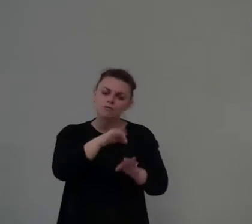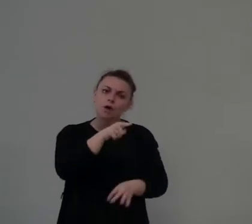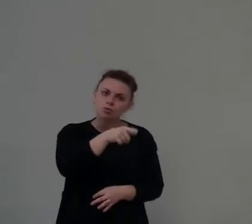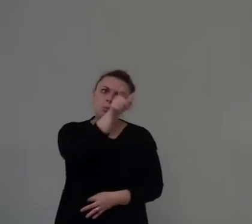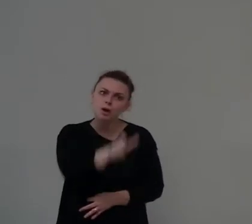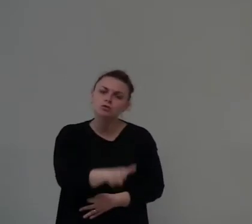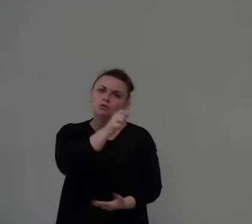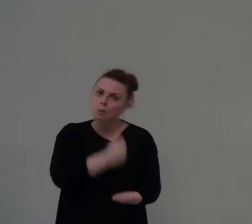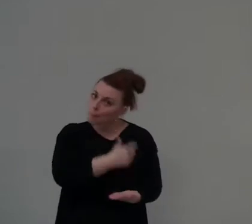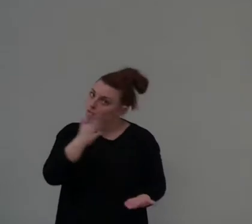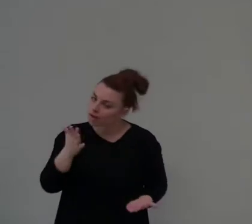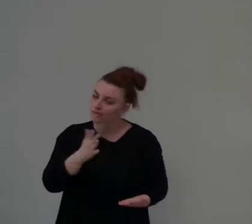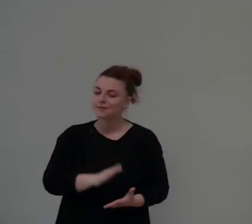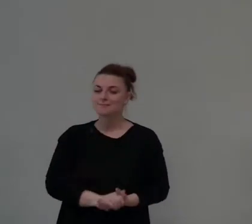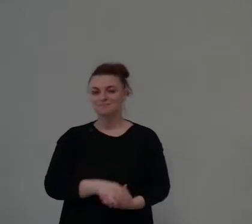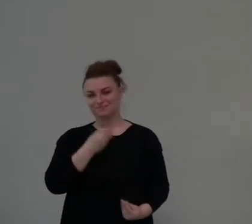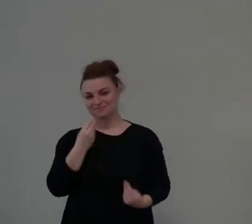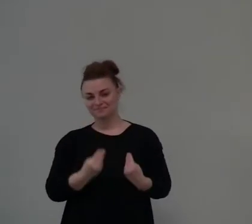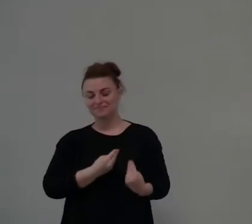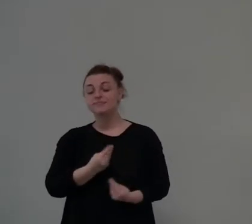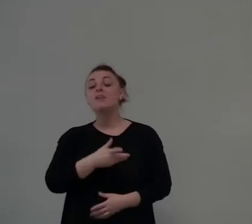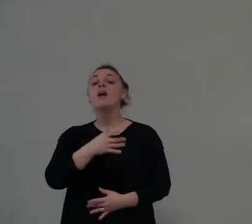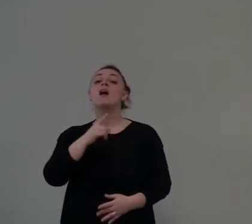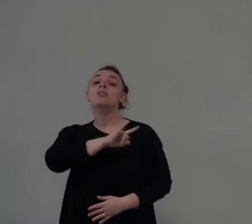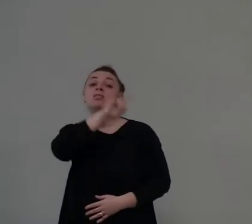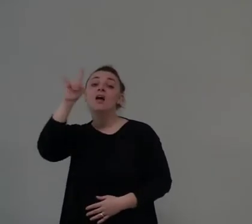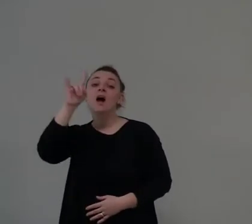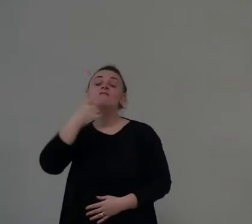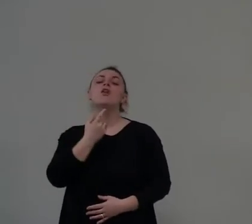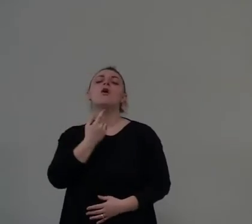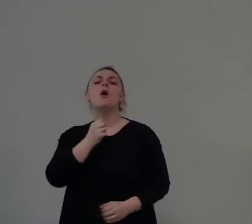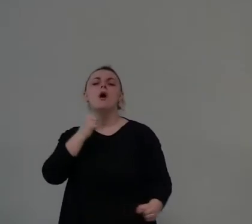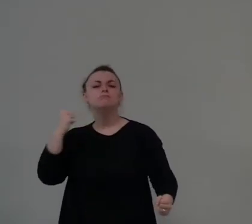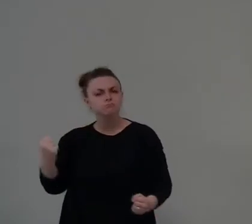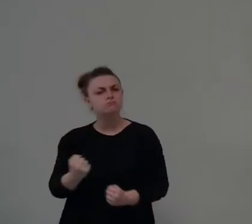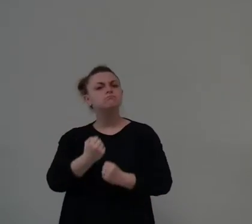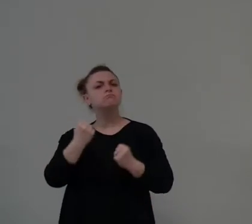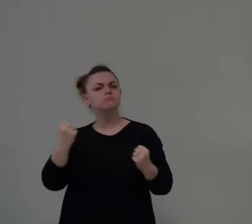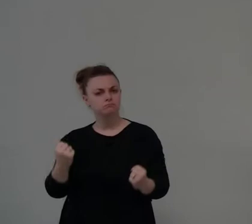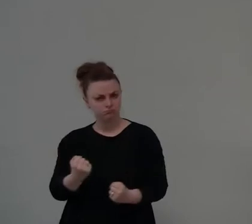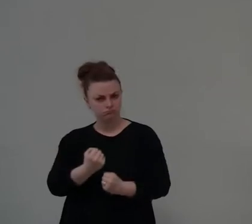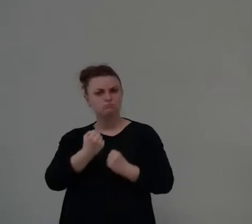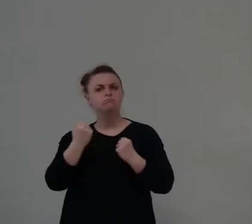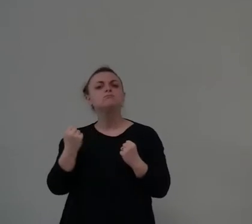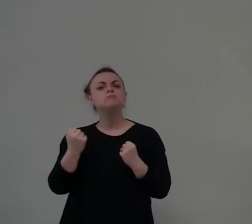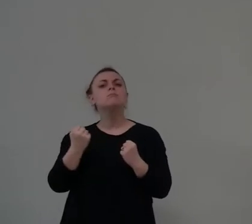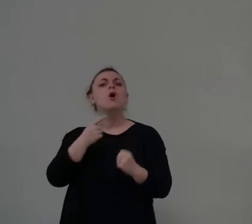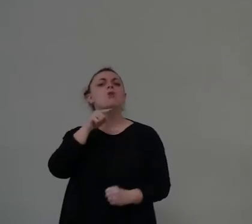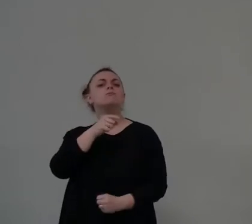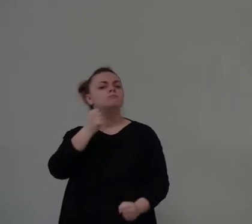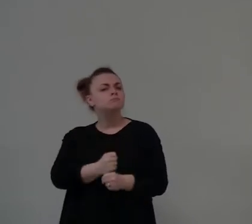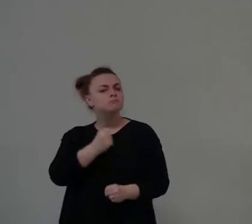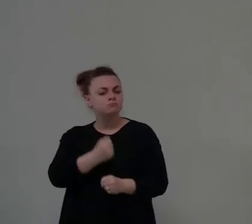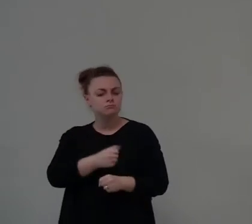diavolo. Chiaramente il diavolo è attivo. Il diavolo è una entità che ha un luogo nella